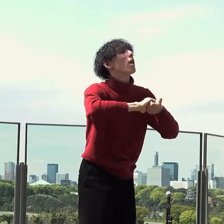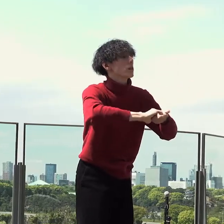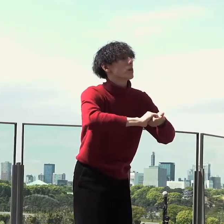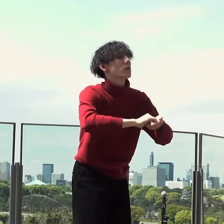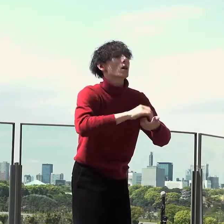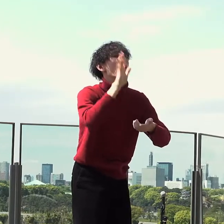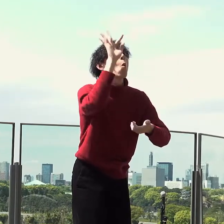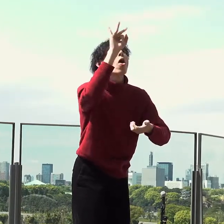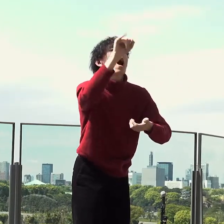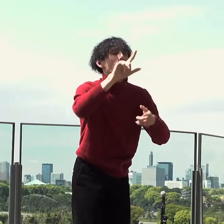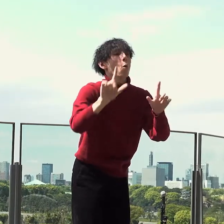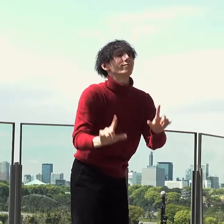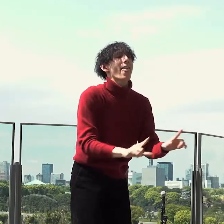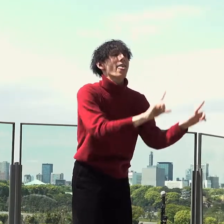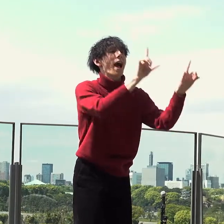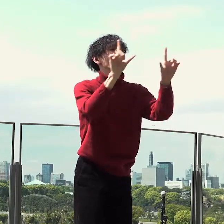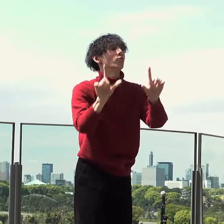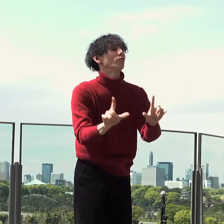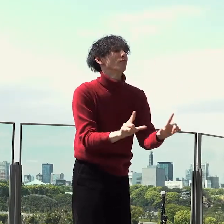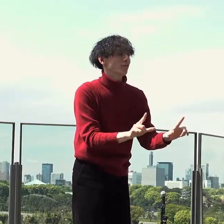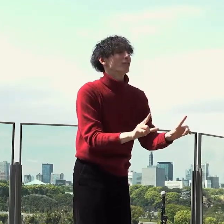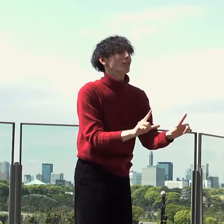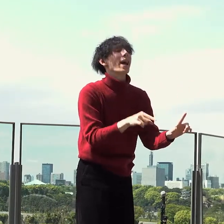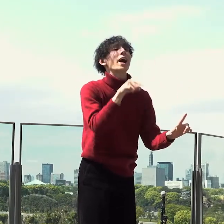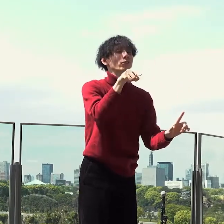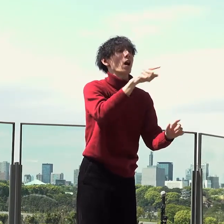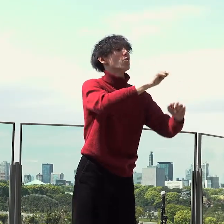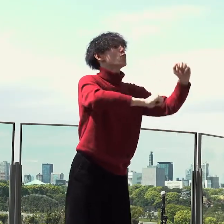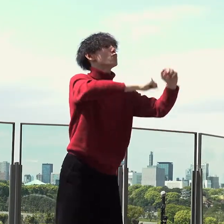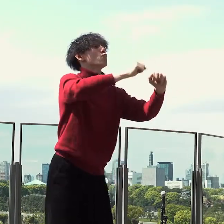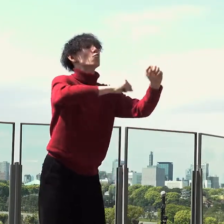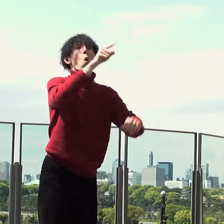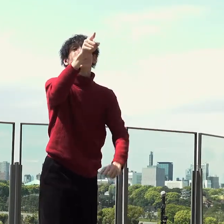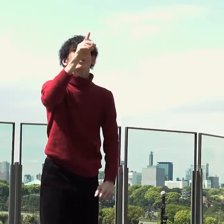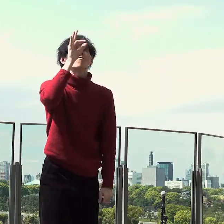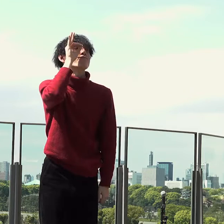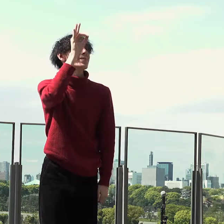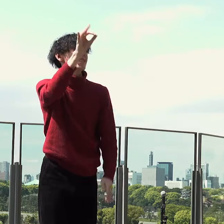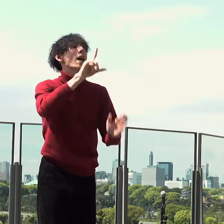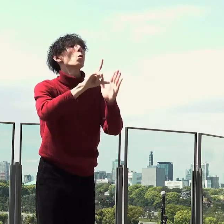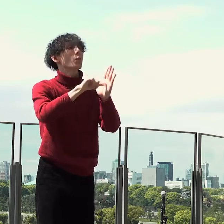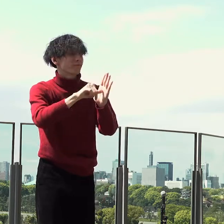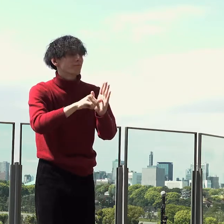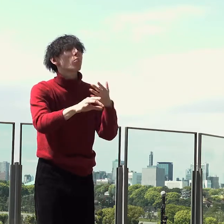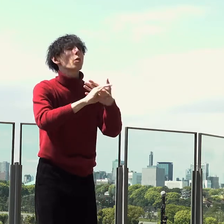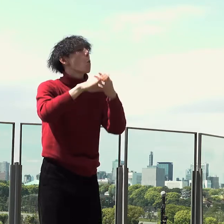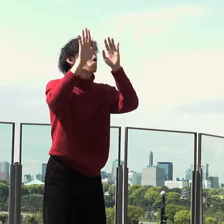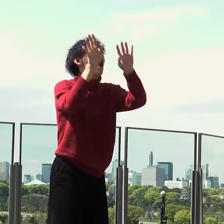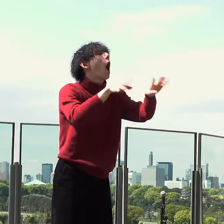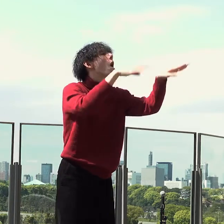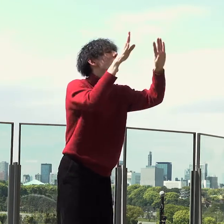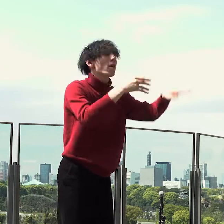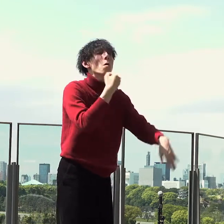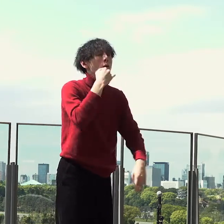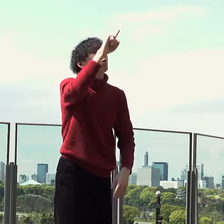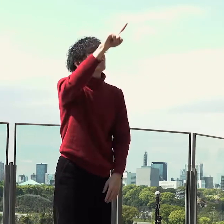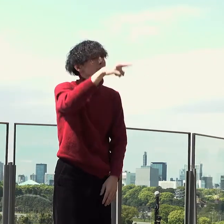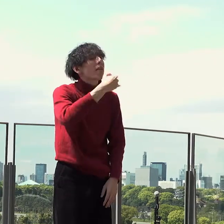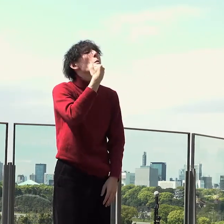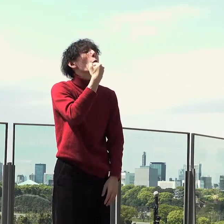皆さんぜひこれからの生活の中にある動きなどを見たときに、例えば風でもいいです、